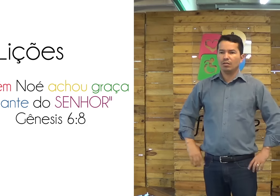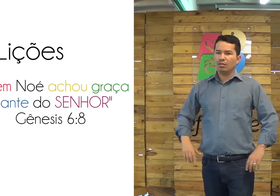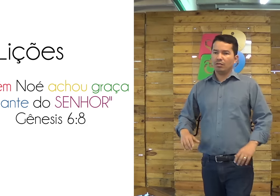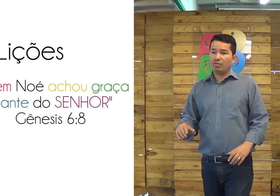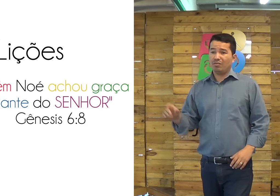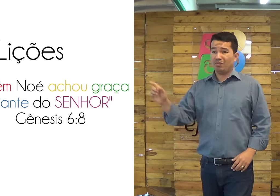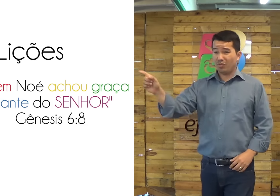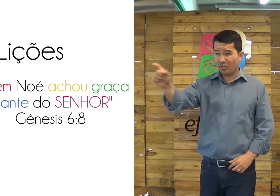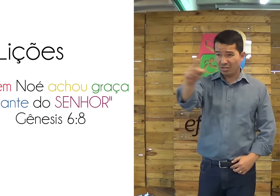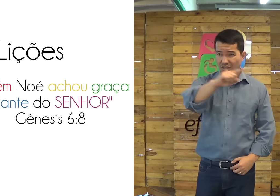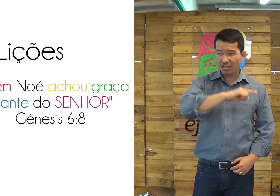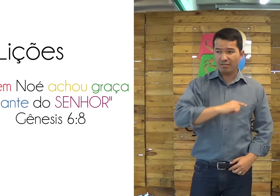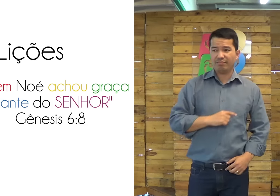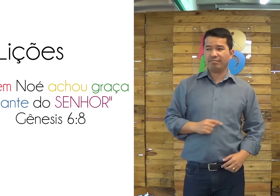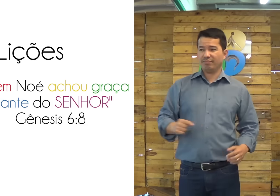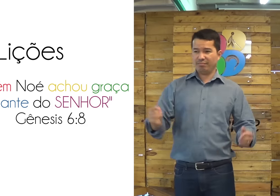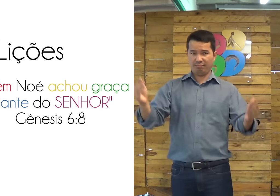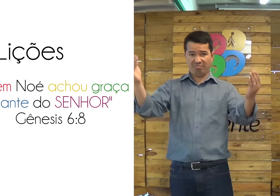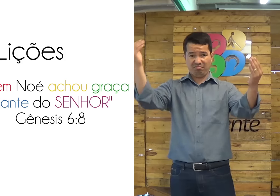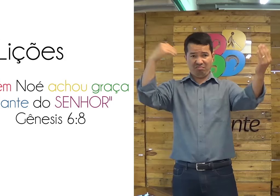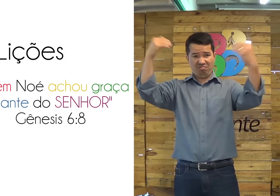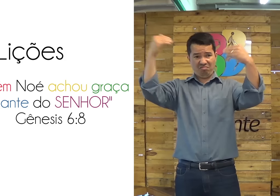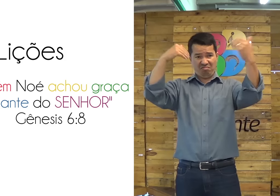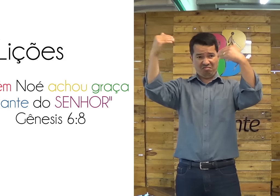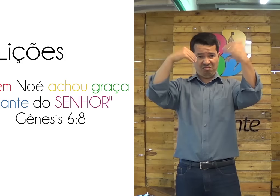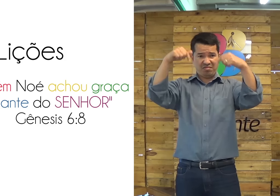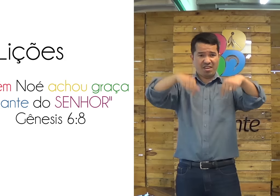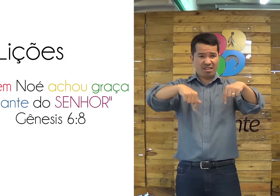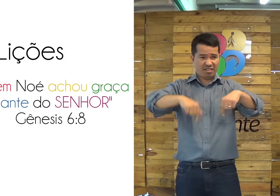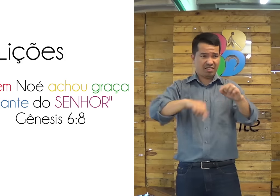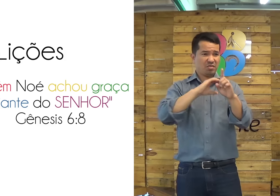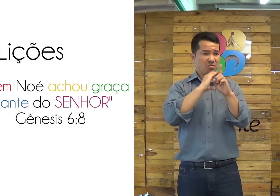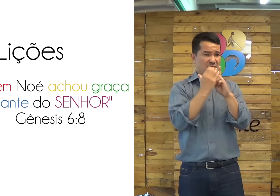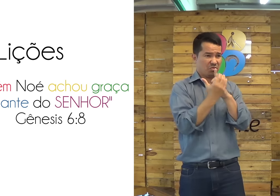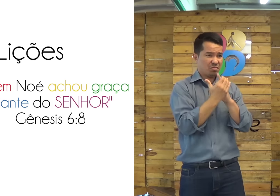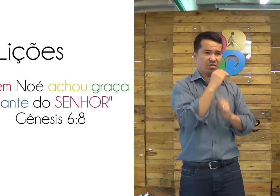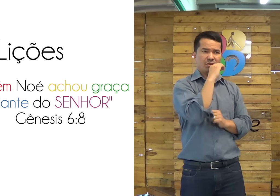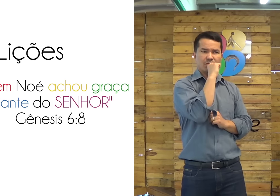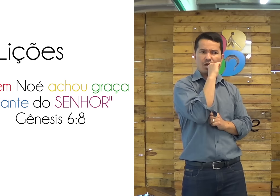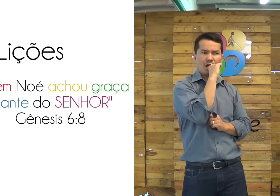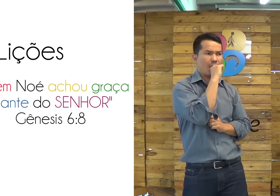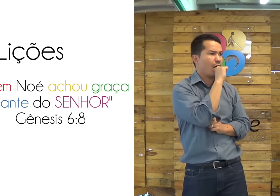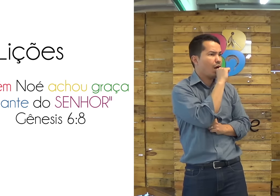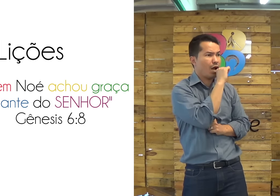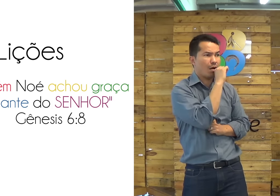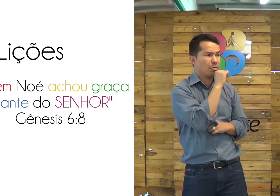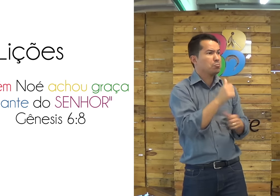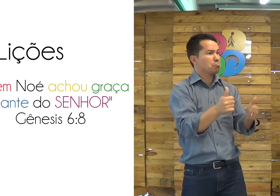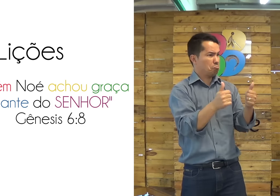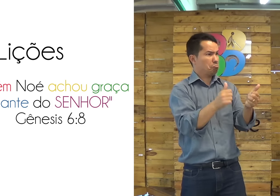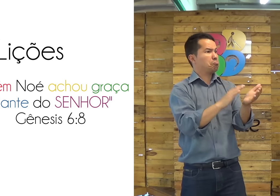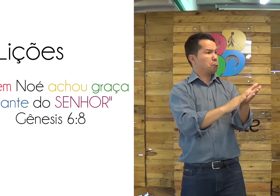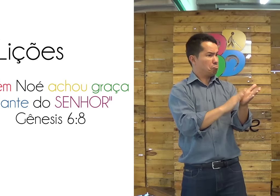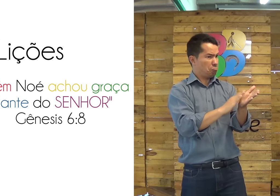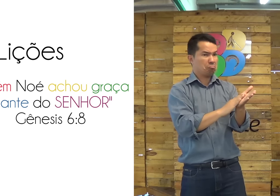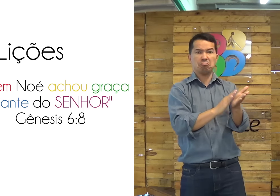salvou então vocês né Vocês vem aqui pro culto sempre é o sábados